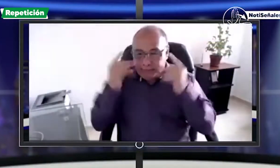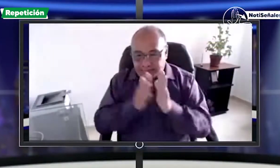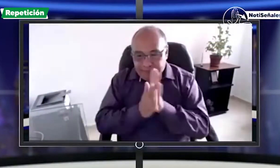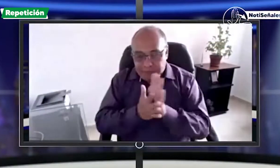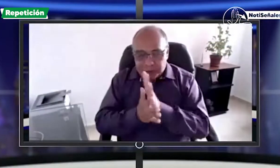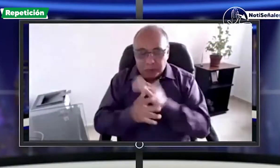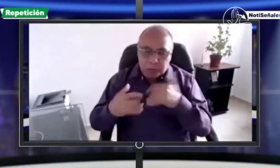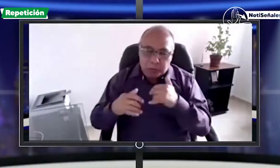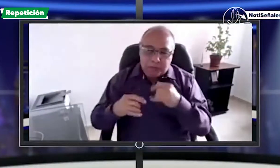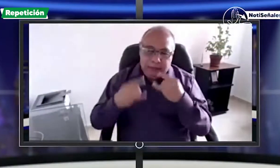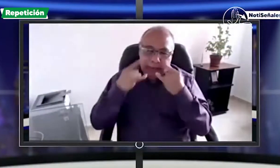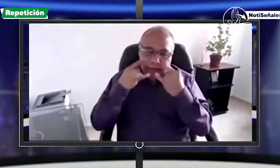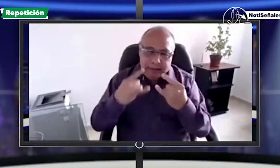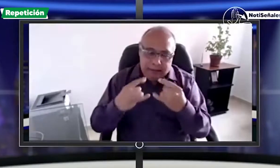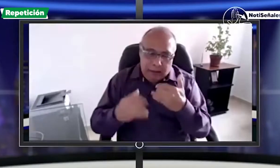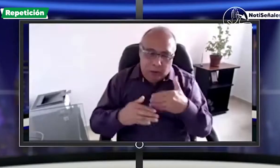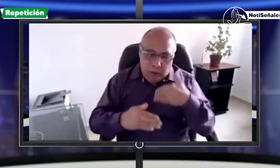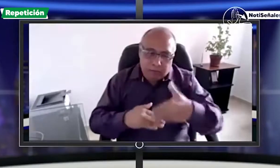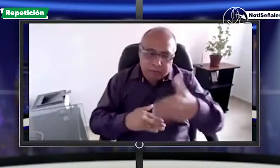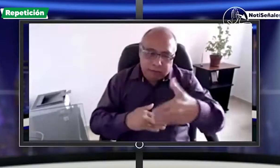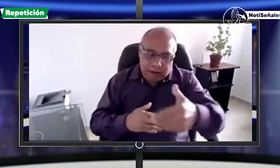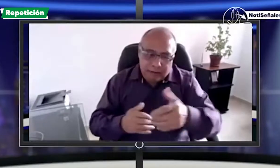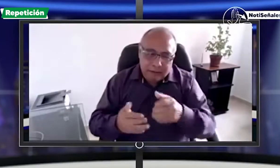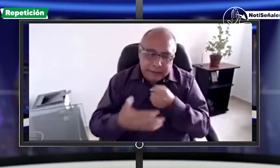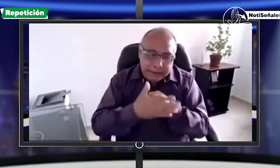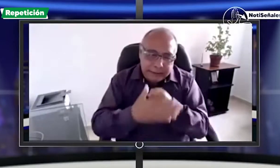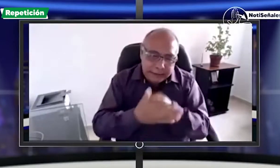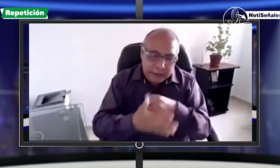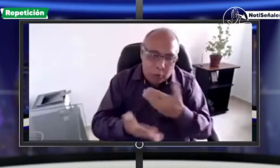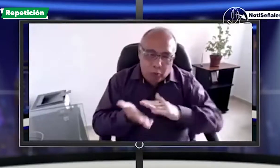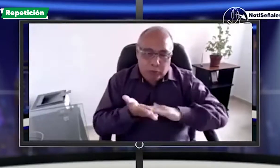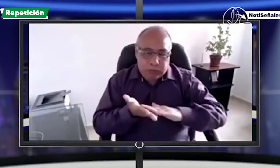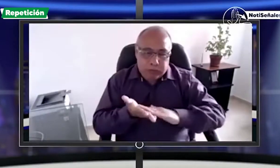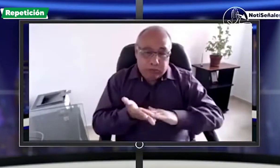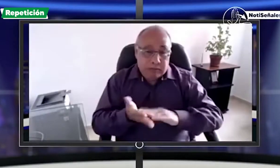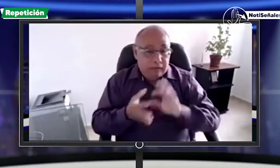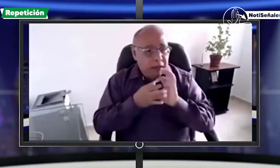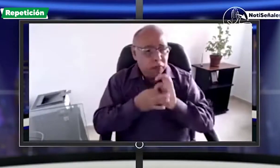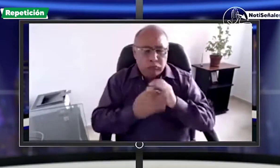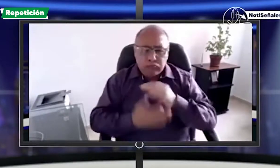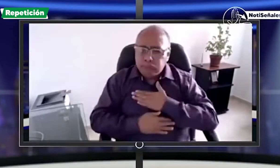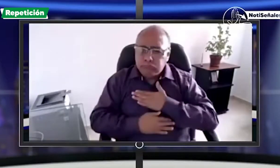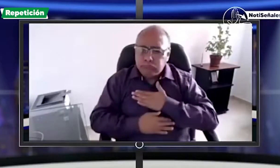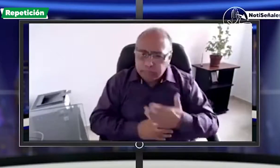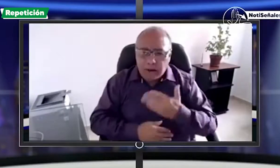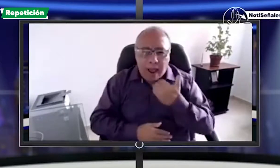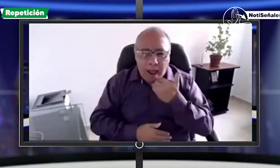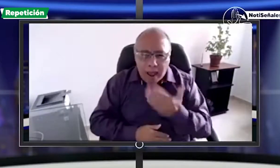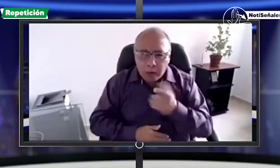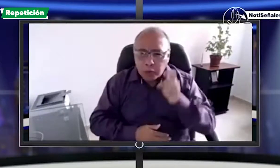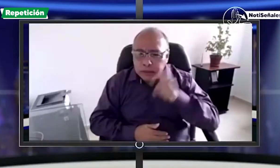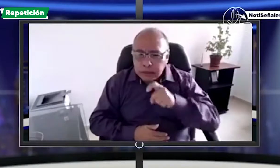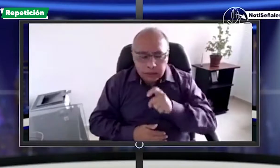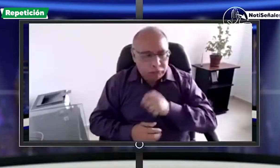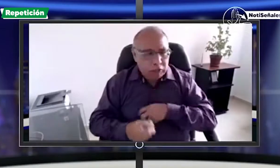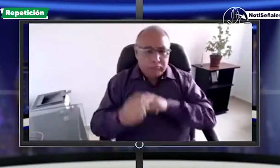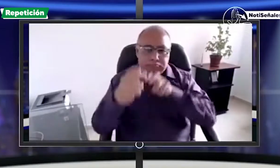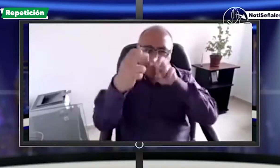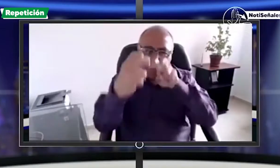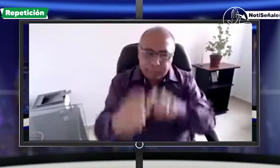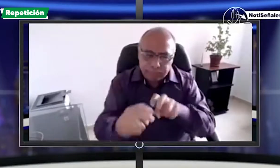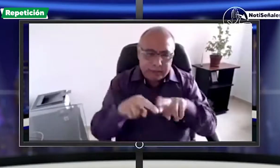bueno muchísimas gracias Luceli también pues qué interesante es que podamos seguir trabajando buscando la